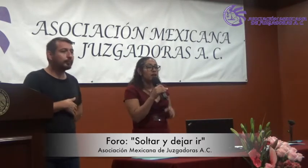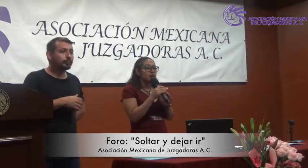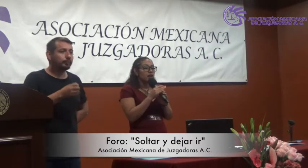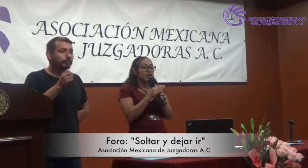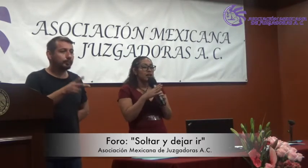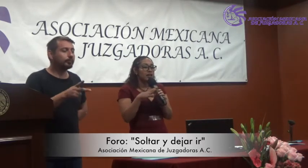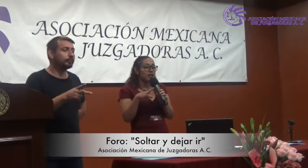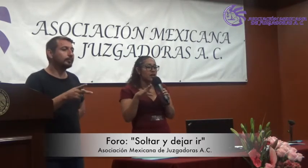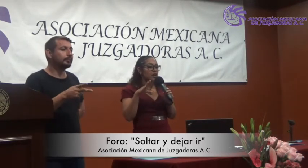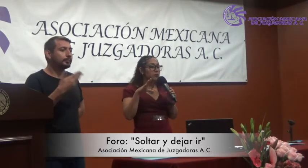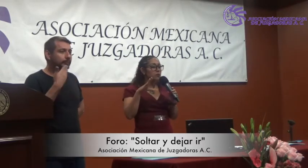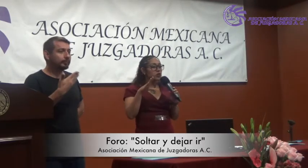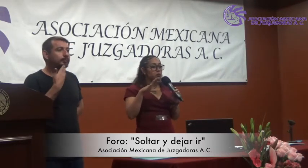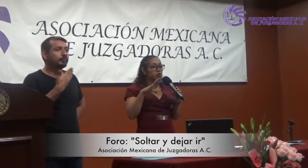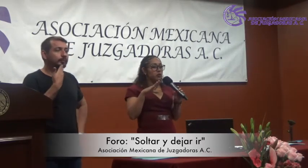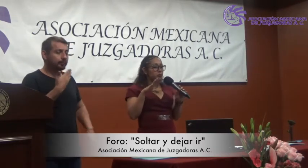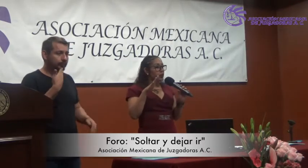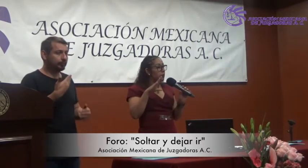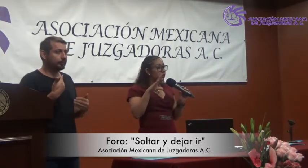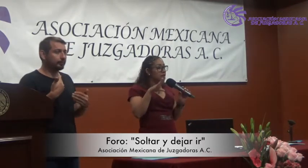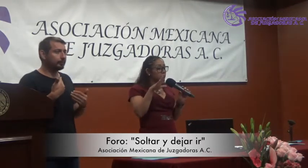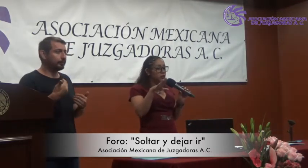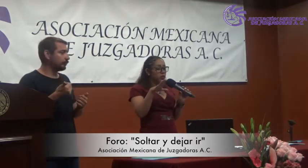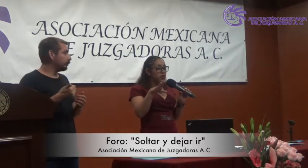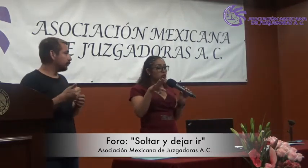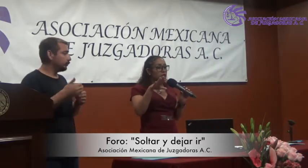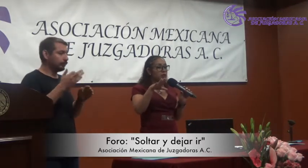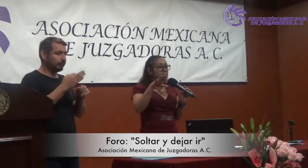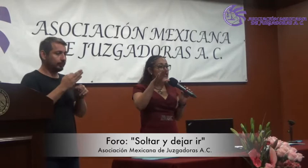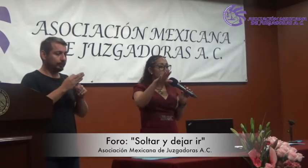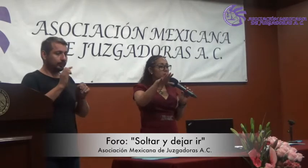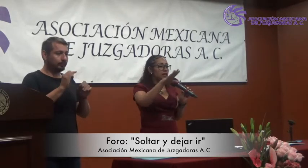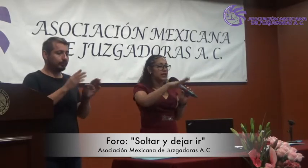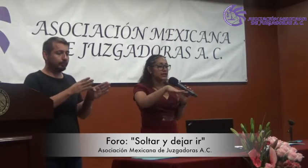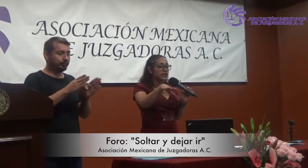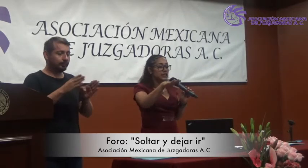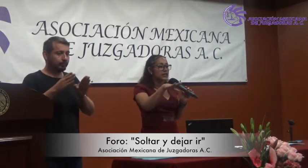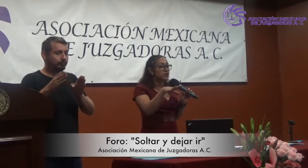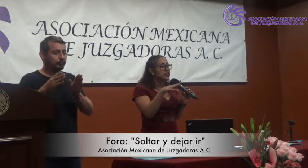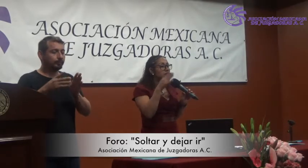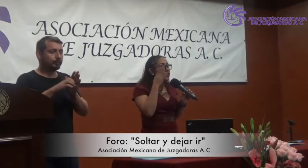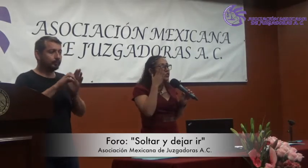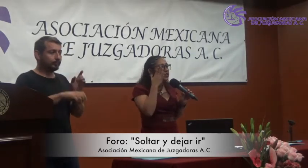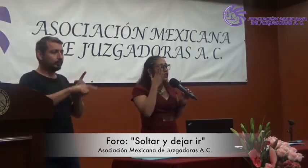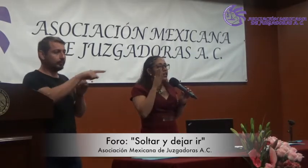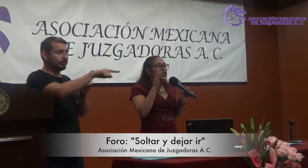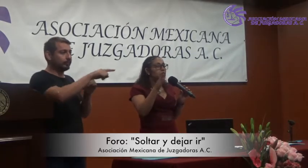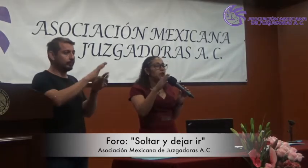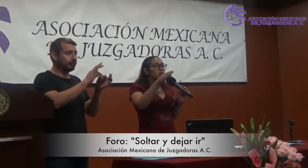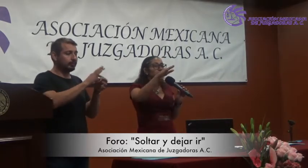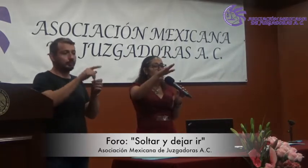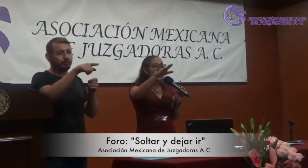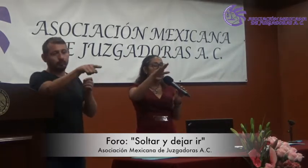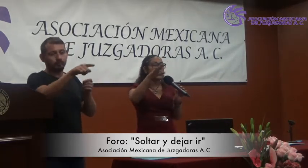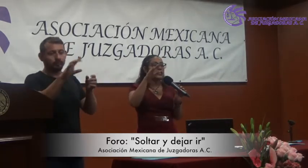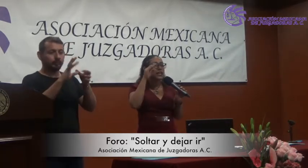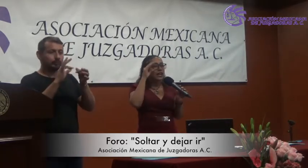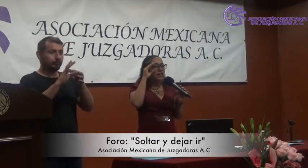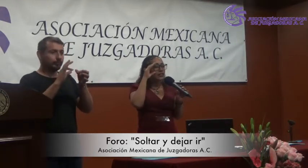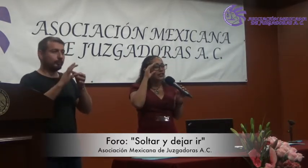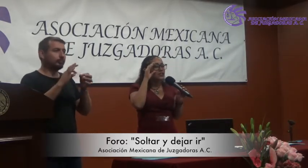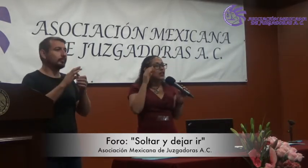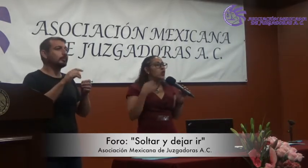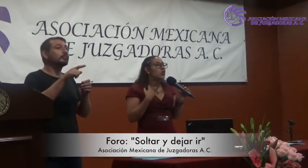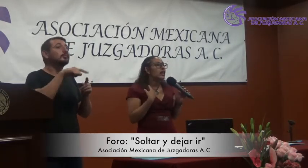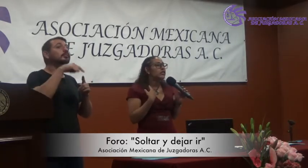Bueno, vamos por partes, vamos un poquito nada más a resolver estas tres situaciones. Nos preguntaban antes,